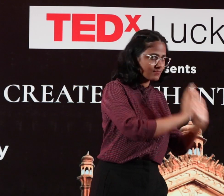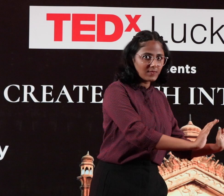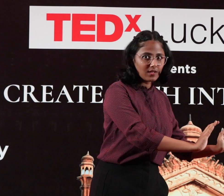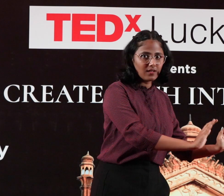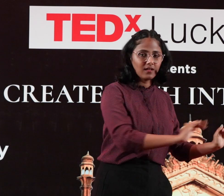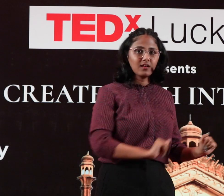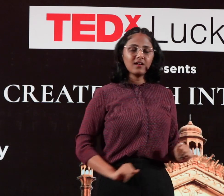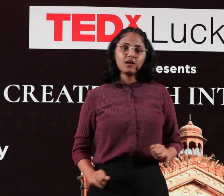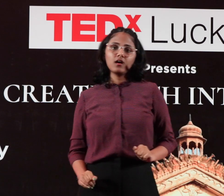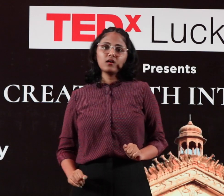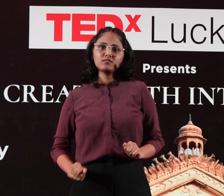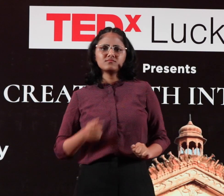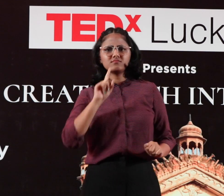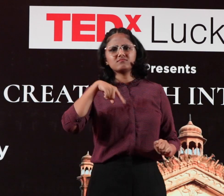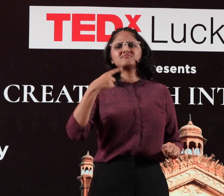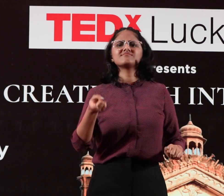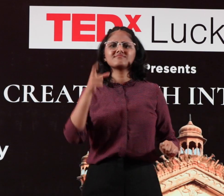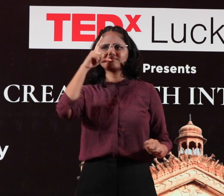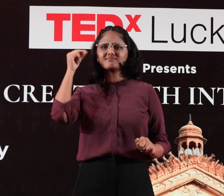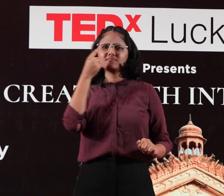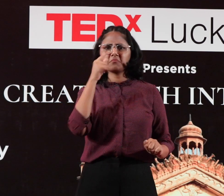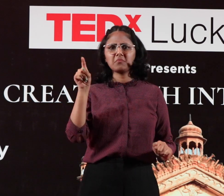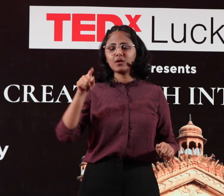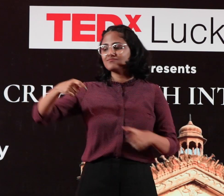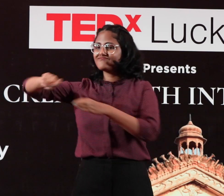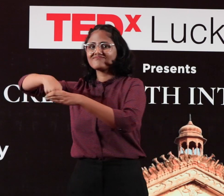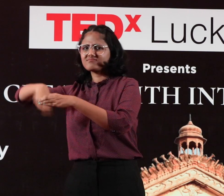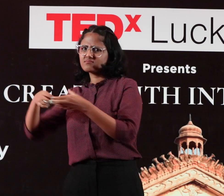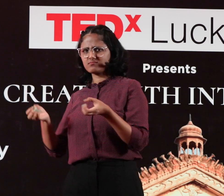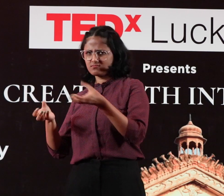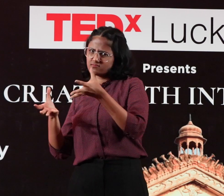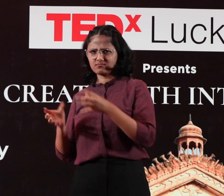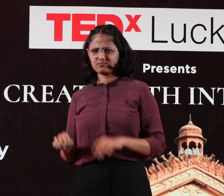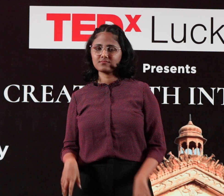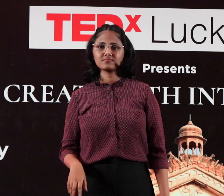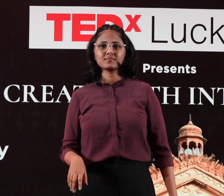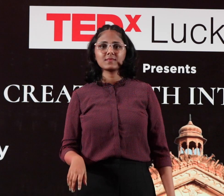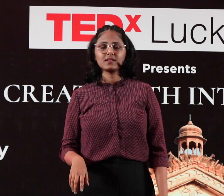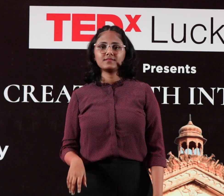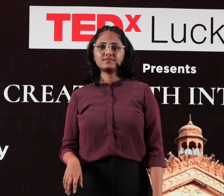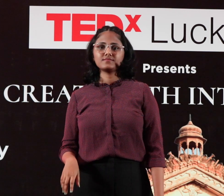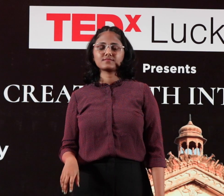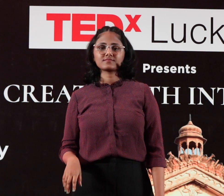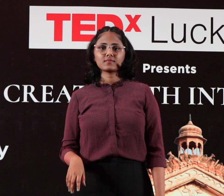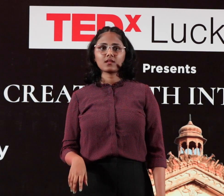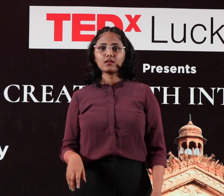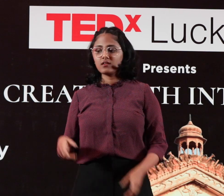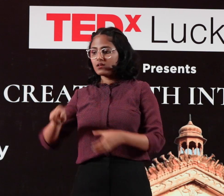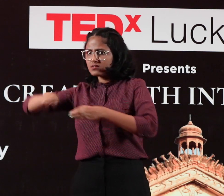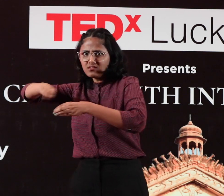घर है जो छोटा सा होता है, हॉल भी वही और किचन भी वही. और वो काम करते करते अचानक से उनके हाथ से परात छूट गई और धड़ाम